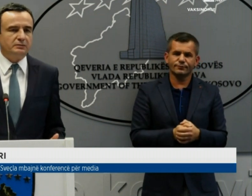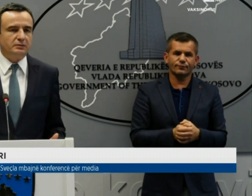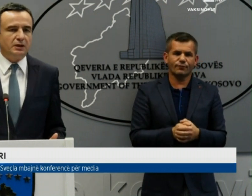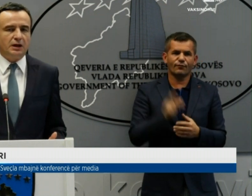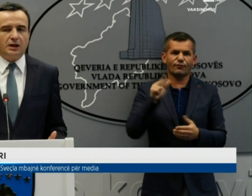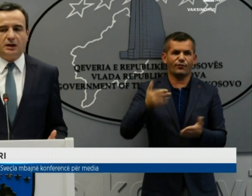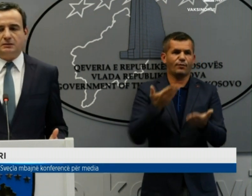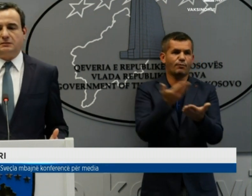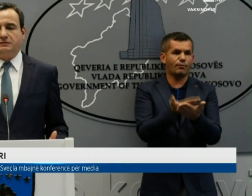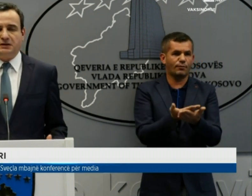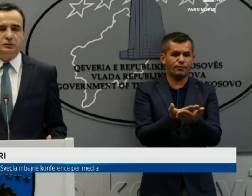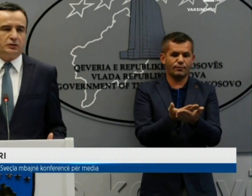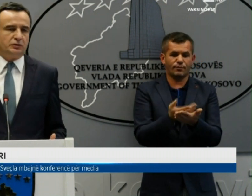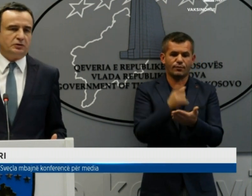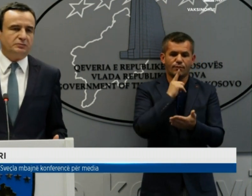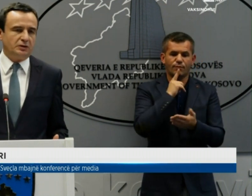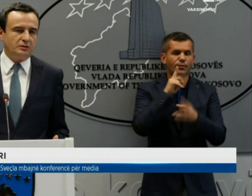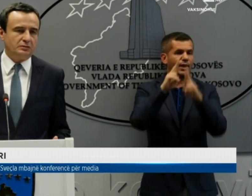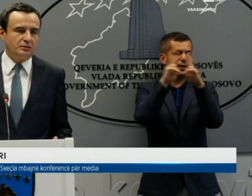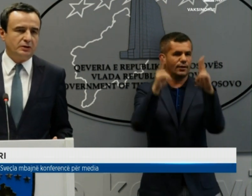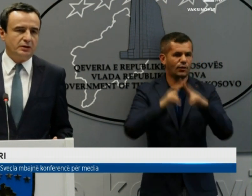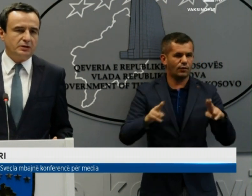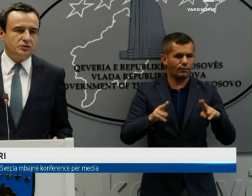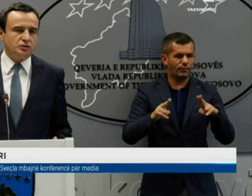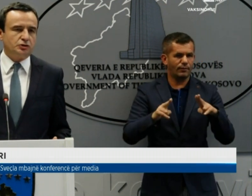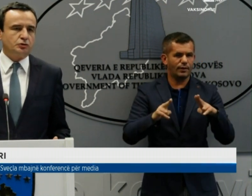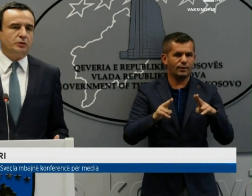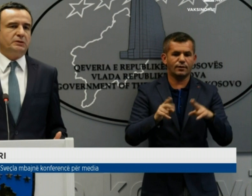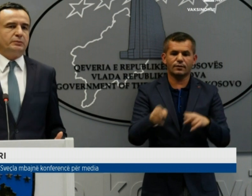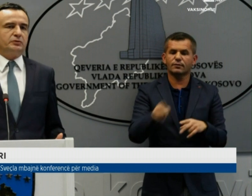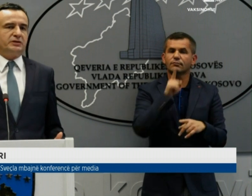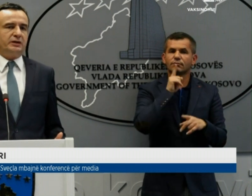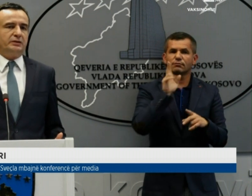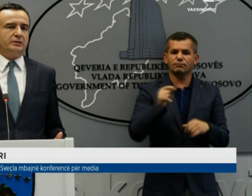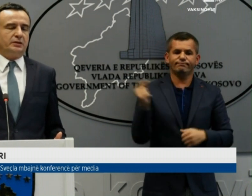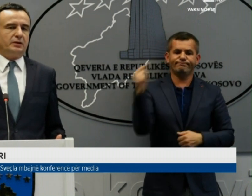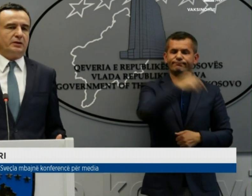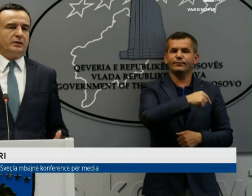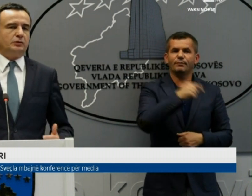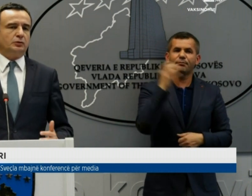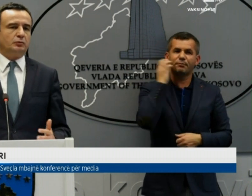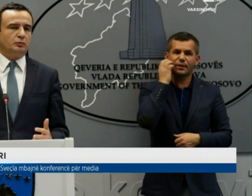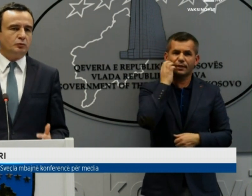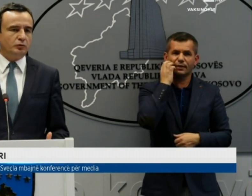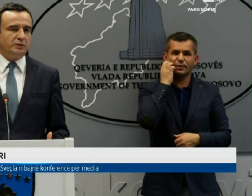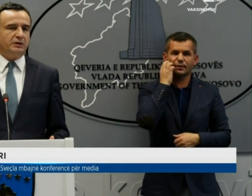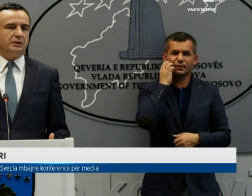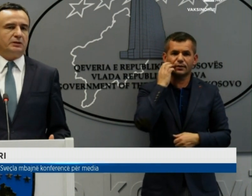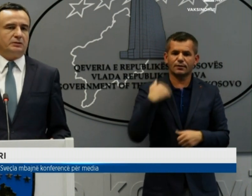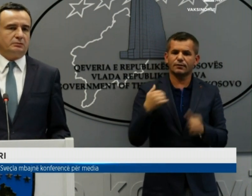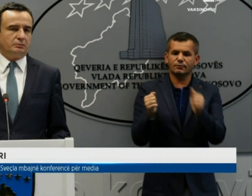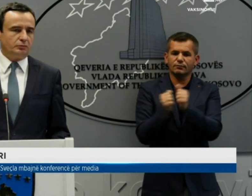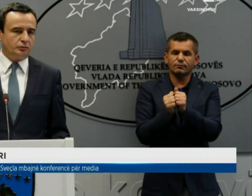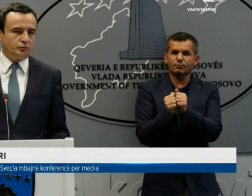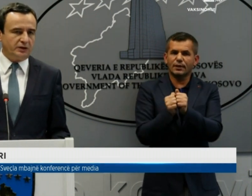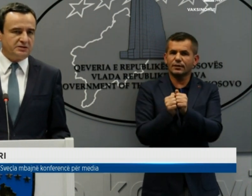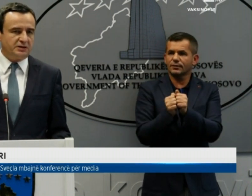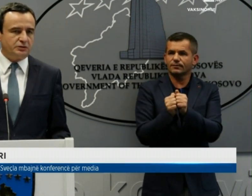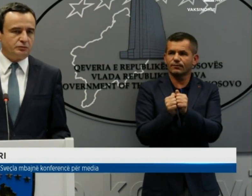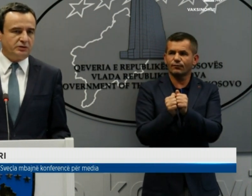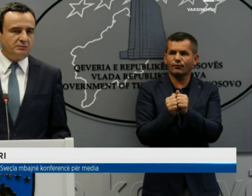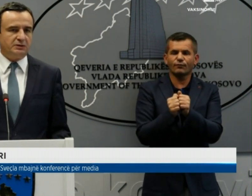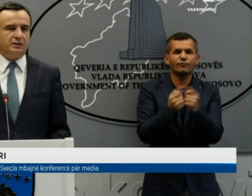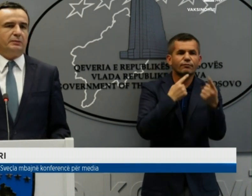ofertë nga faktorët ndërkombëtar që të shkojmë në Bruksel edhe të ulemi në